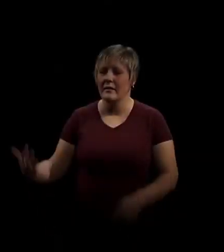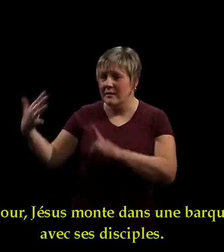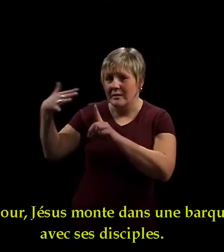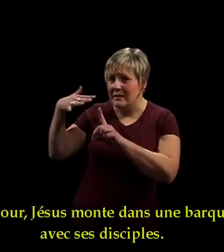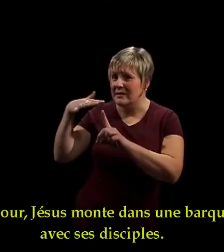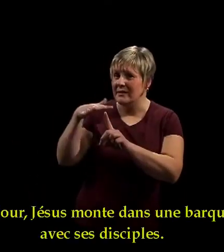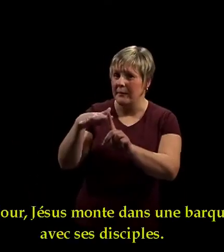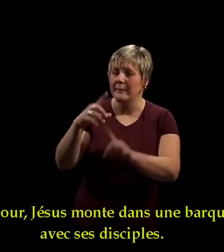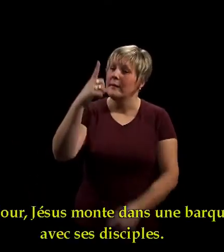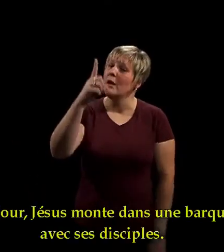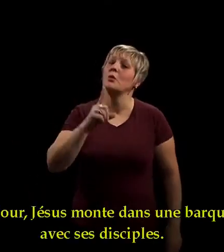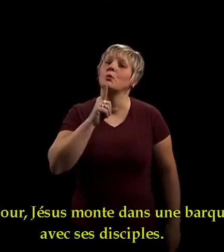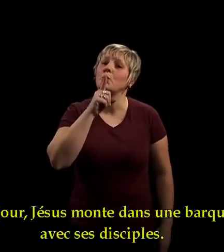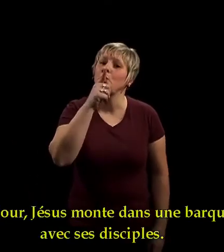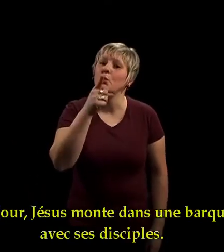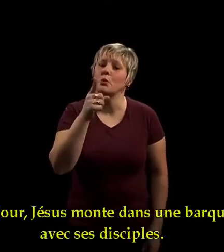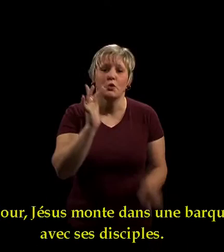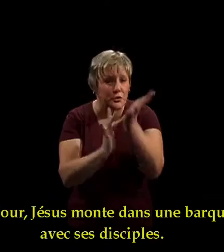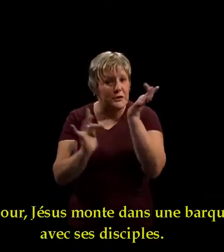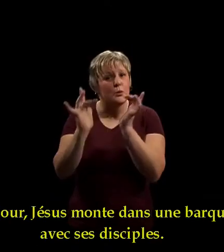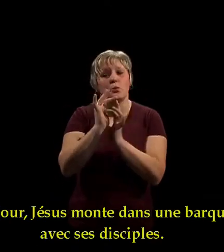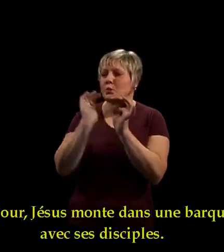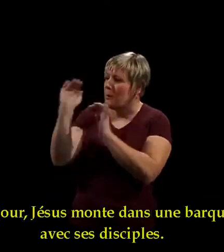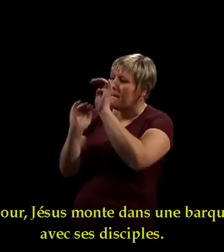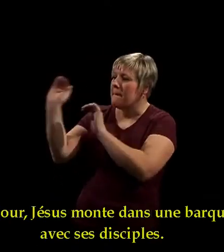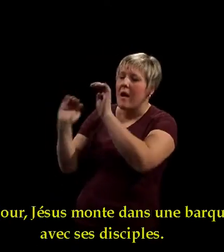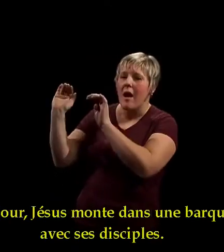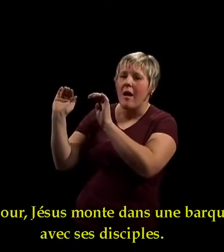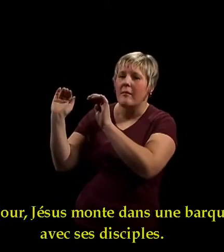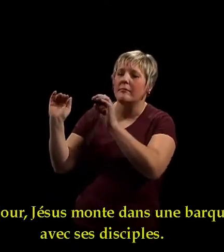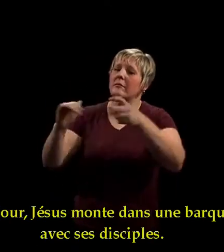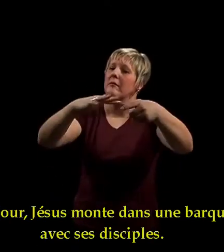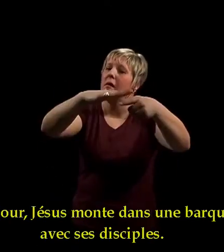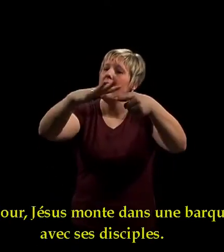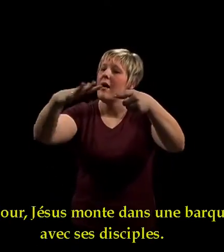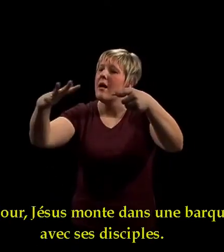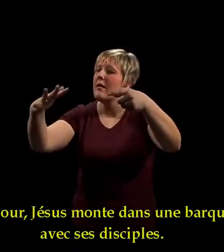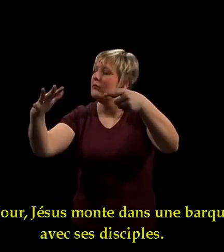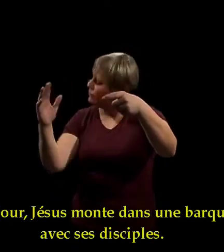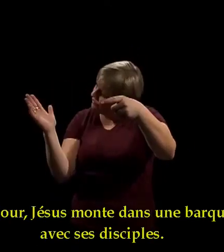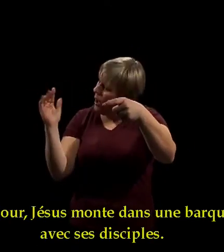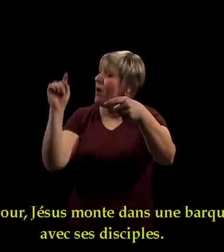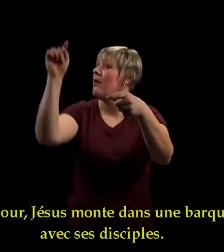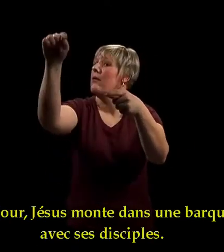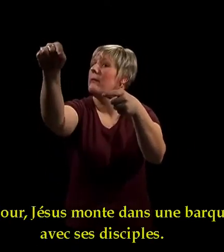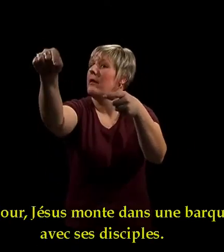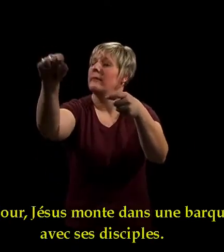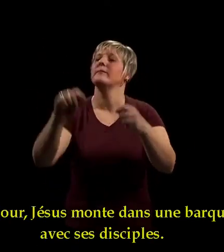Un jour, Jésus monte dans une barque avec ses disciples. Il leur dit, « Allons de l'autre côté du